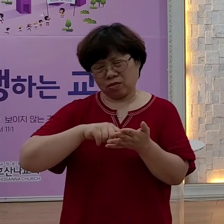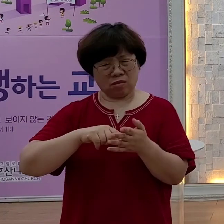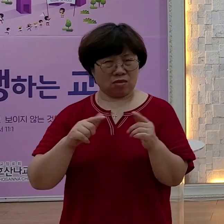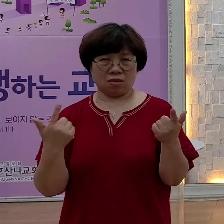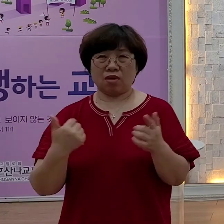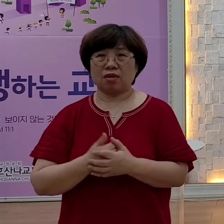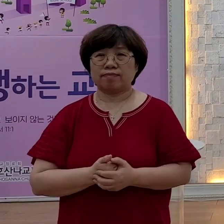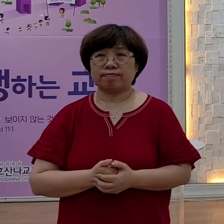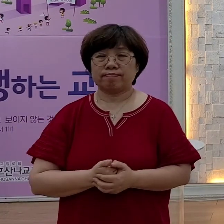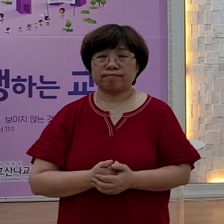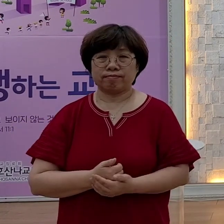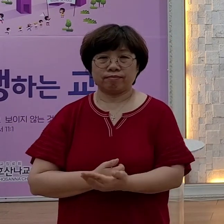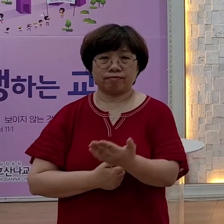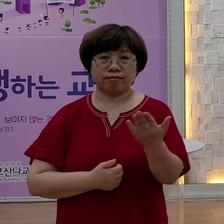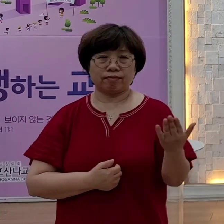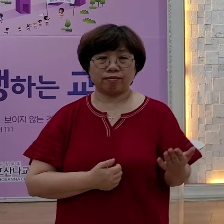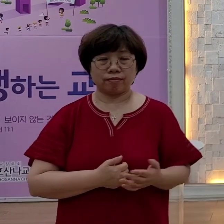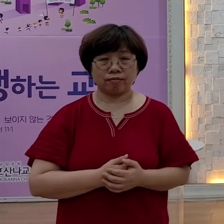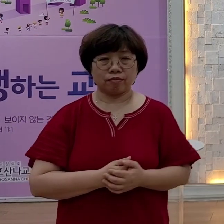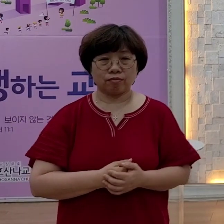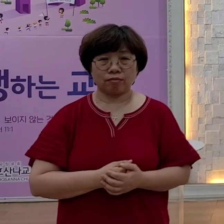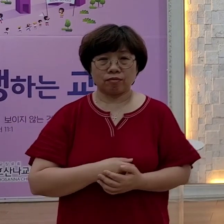여러분 주일학교 때